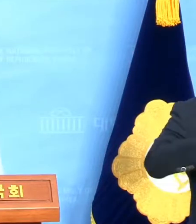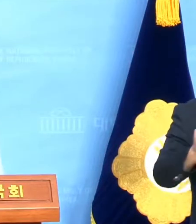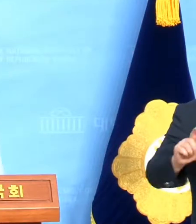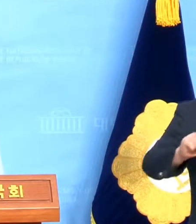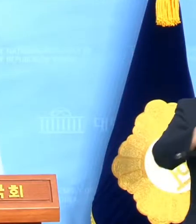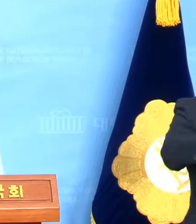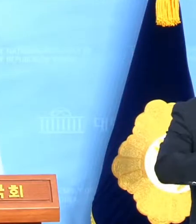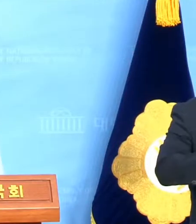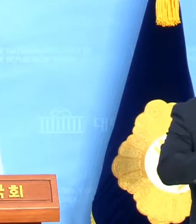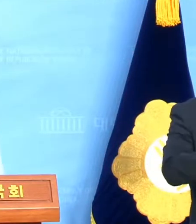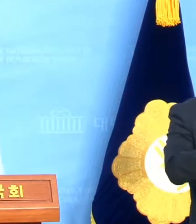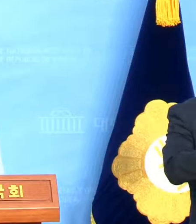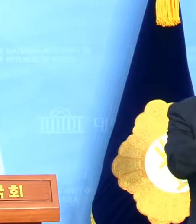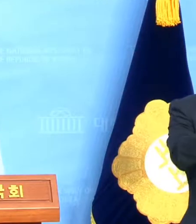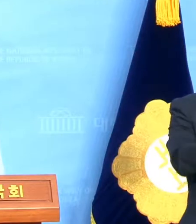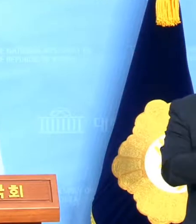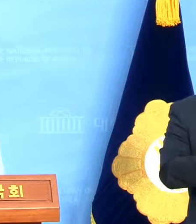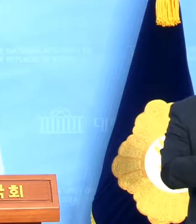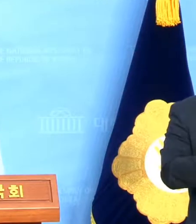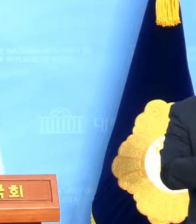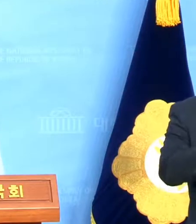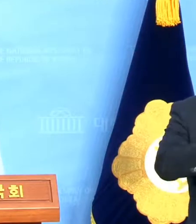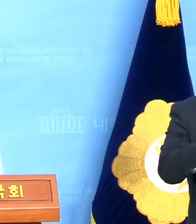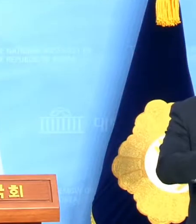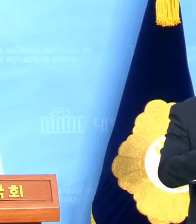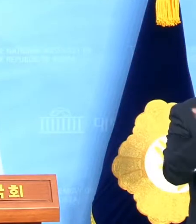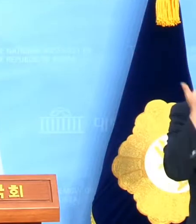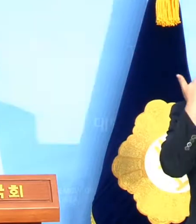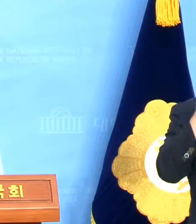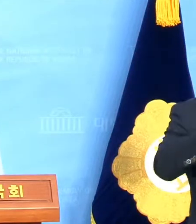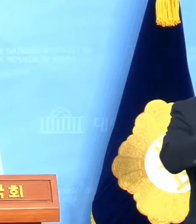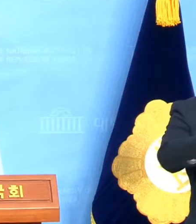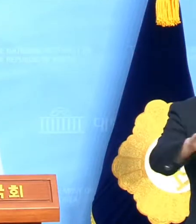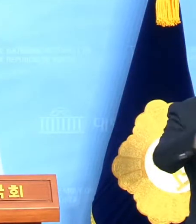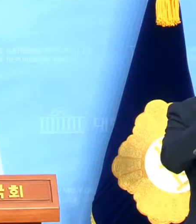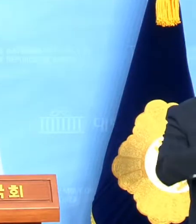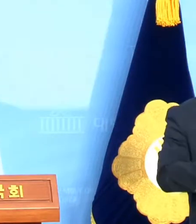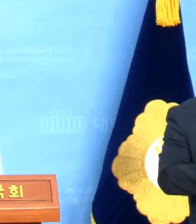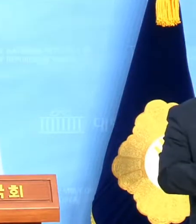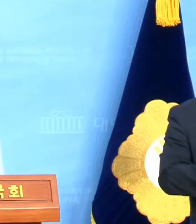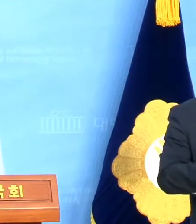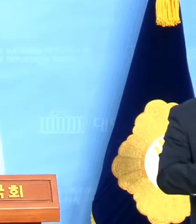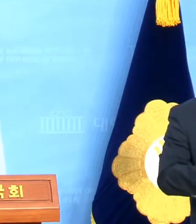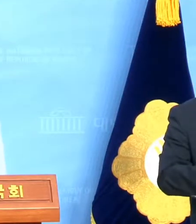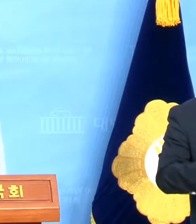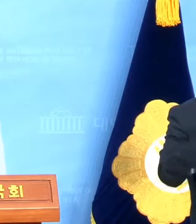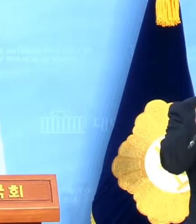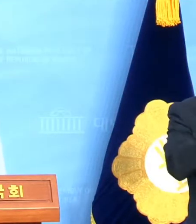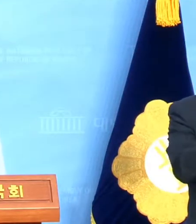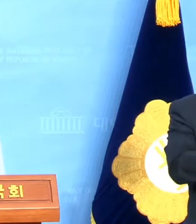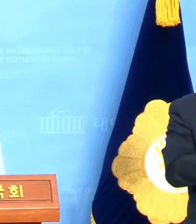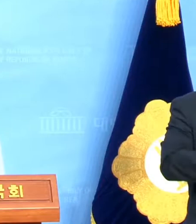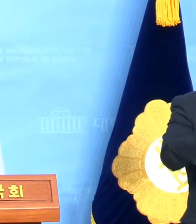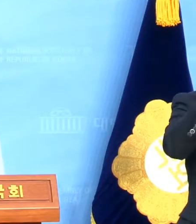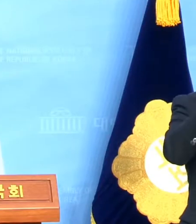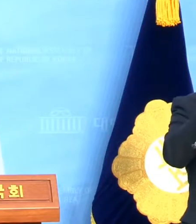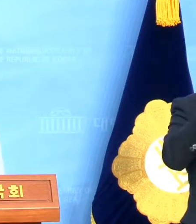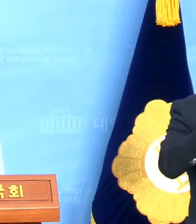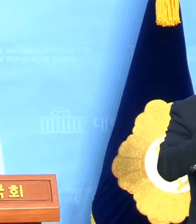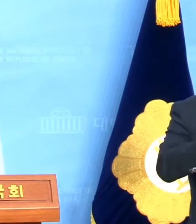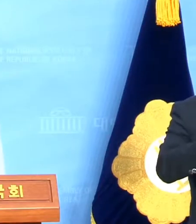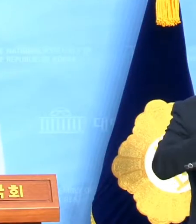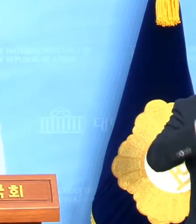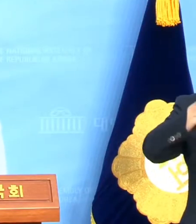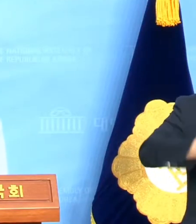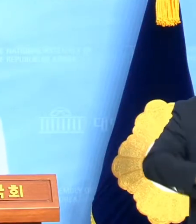연석회의 관련 보도 자료는 출력해서 저희 편에 배치해 두었습니다 아 많은 참고 5 고도 하실 때 많은